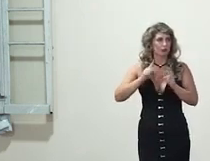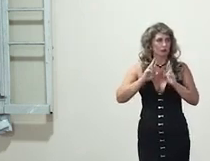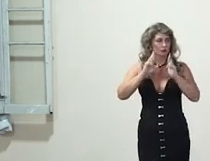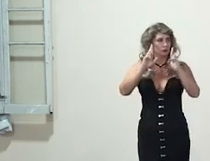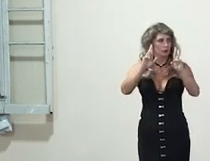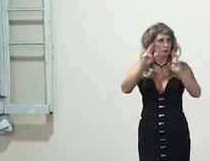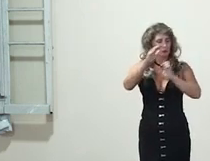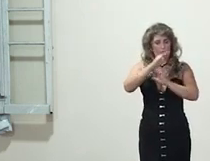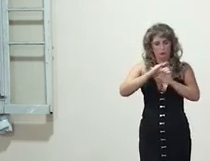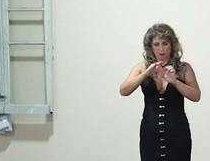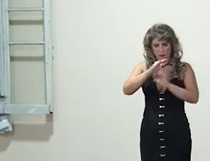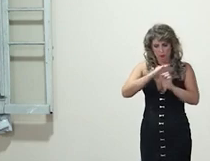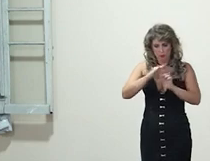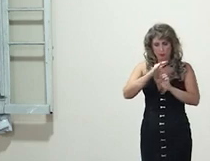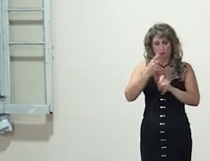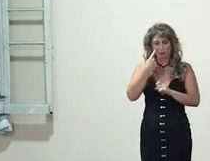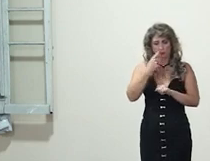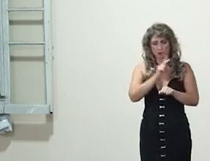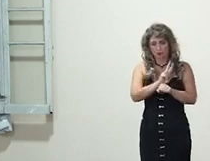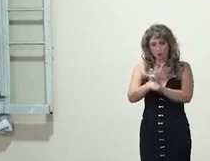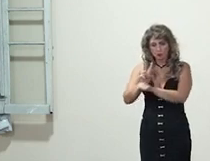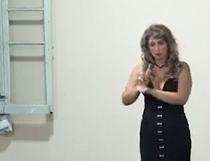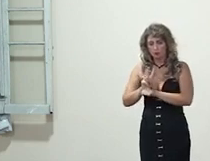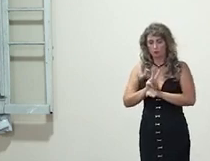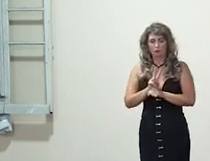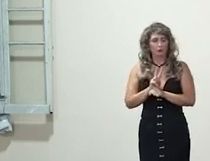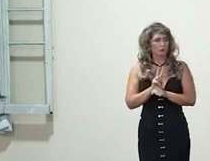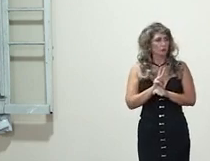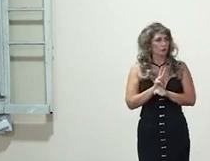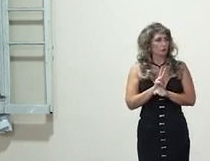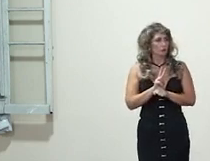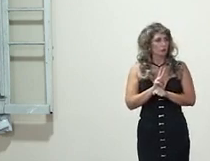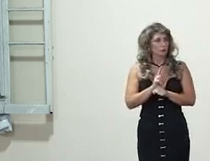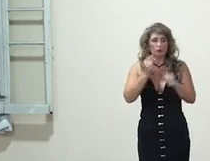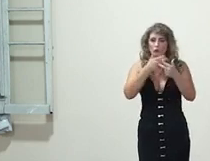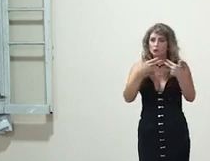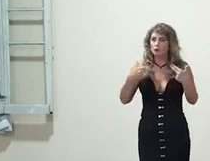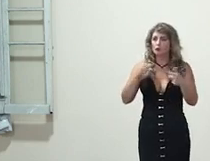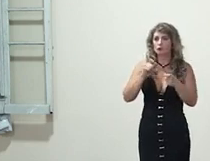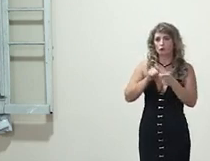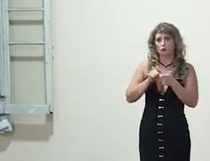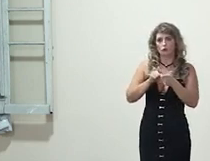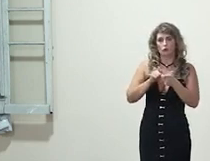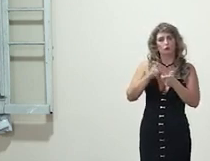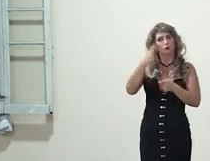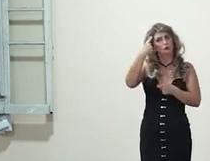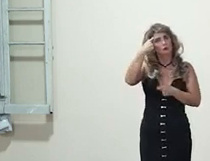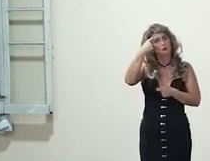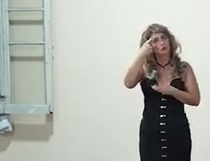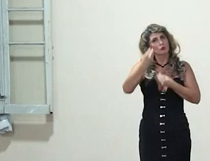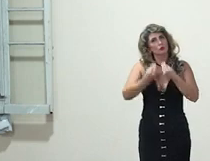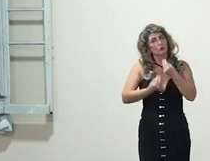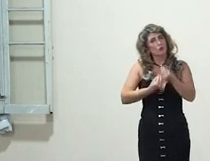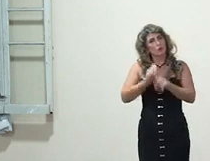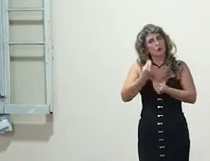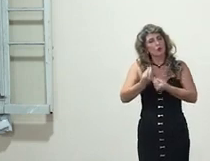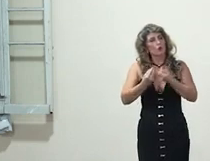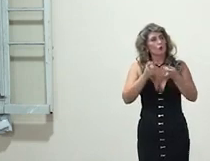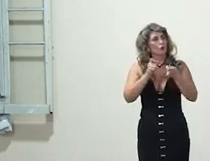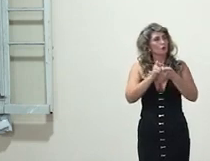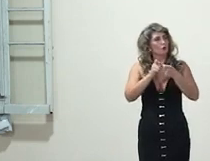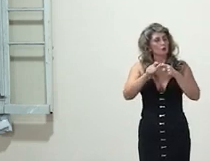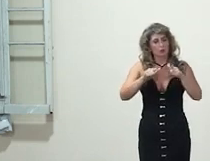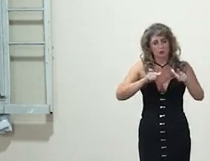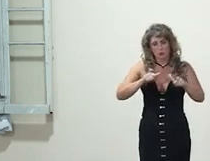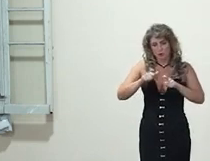esses empresários, é que eu tomo muito cuidado nas ações. Então eu sempre penso assim, como eu vou trabalhar